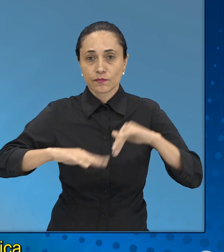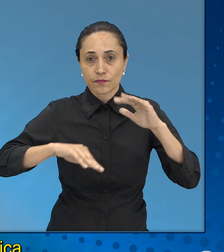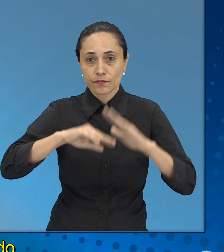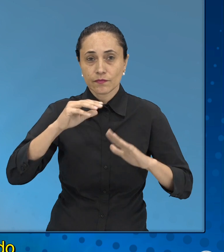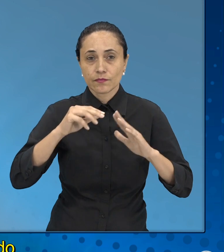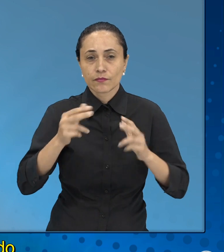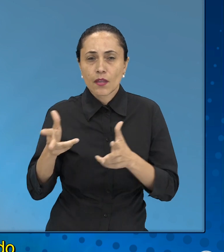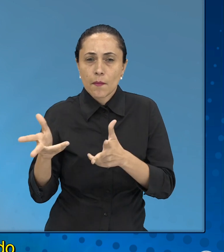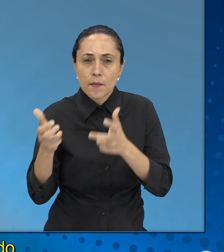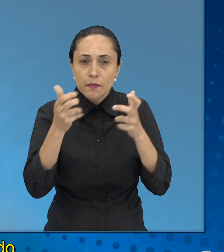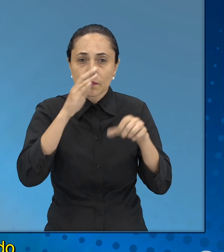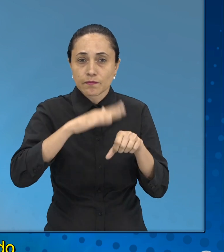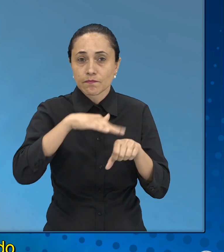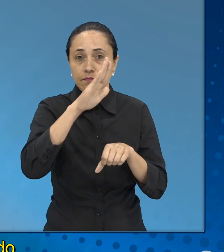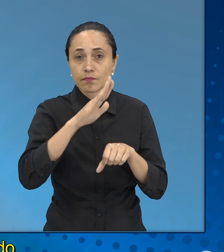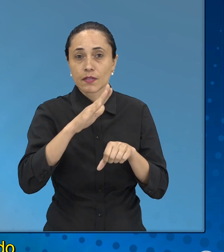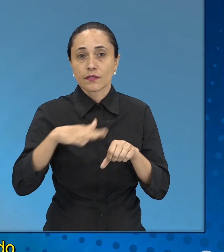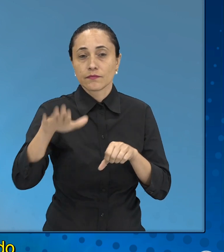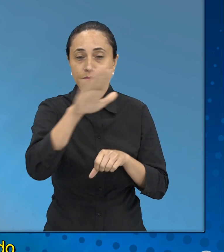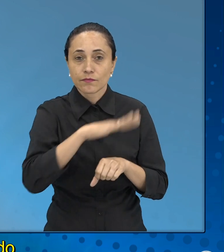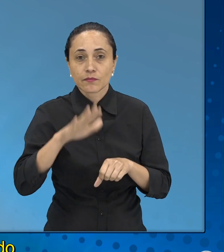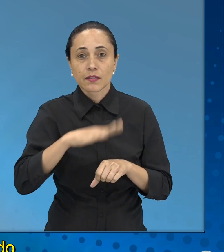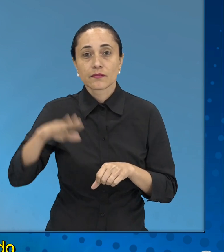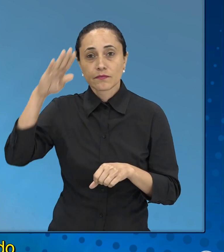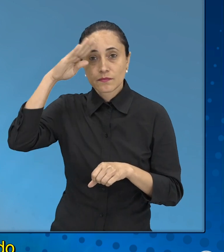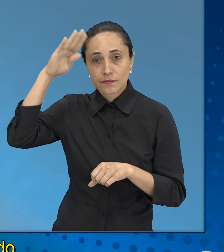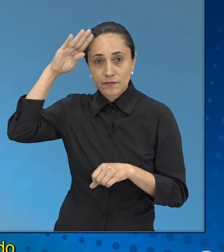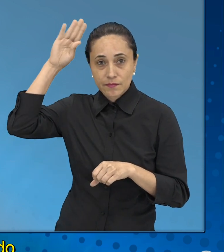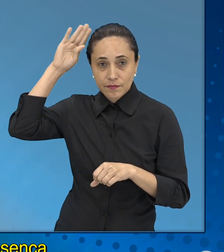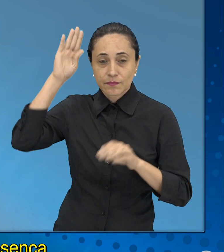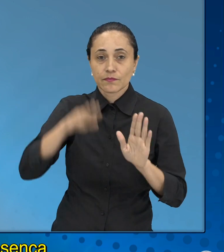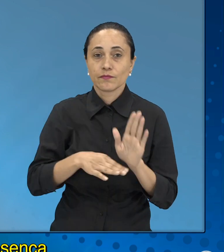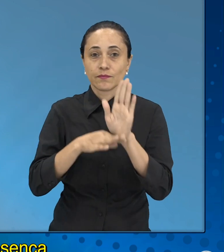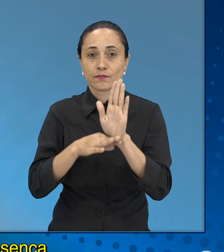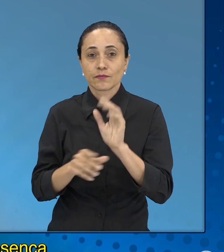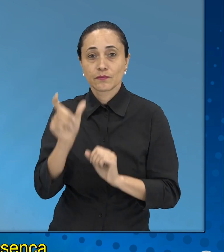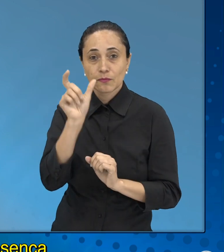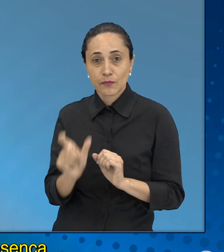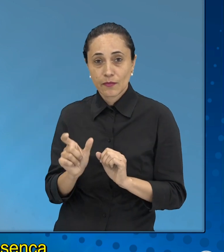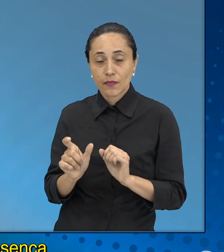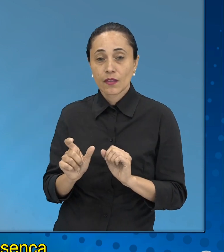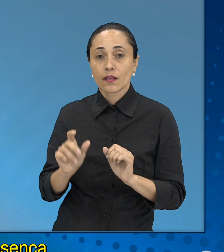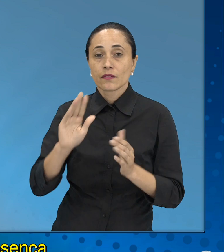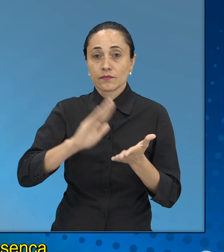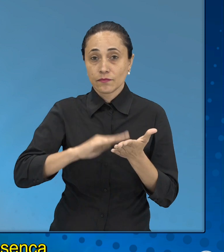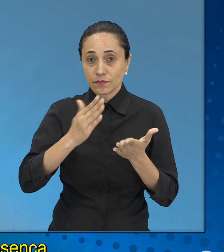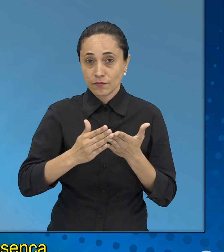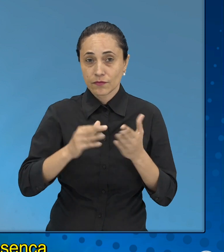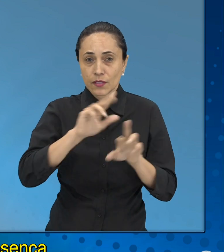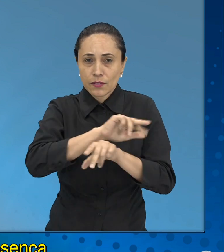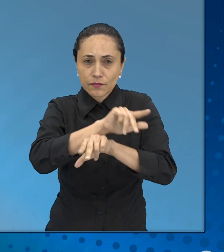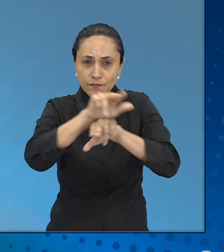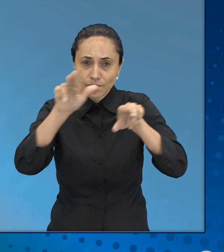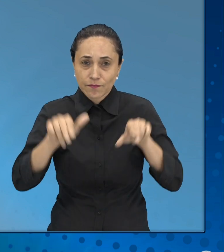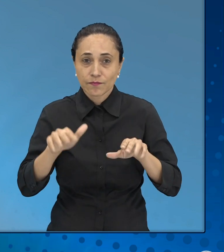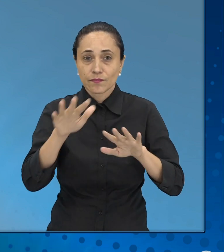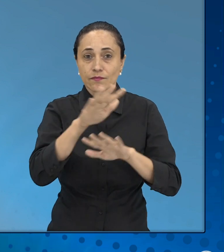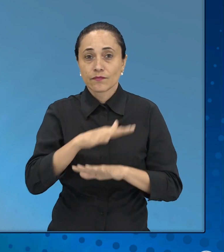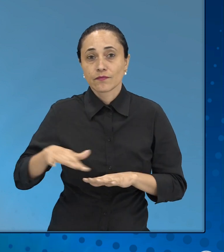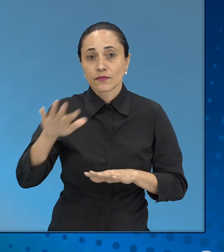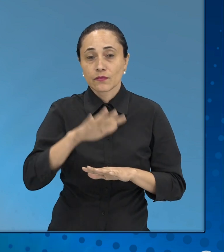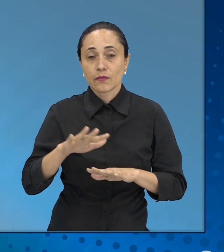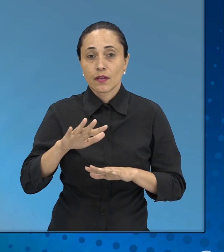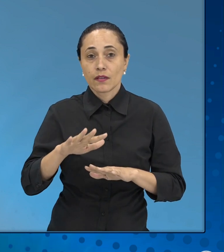do profissional têm se destacado mais no âmbito acadêmico, o que viabiliza a presença de tradutores e intérpretes